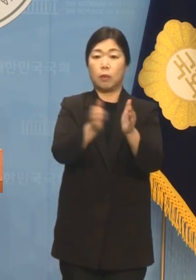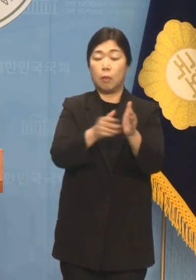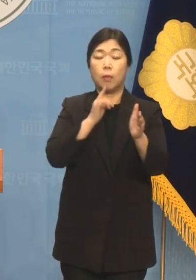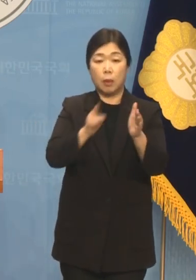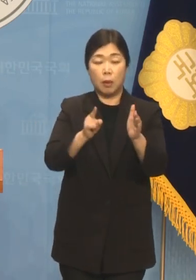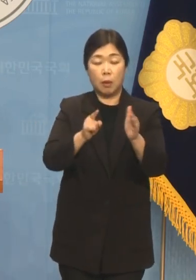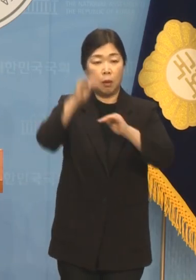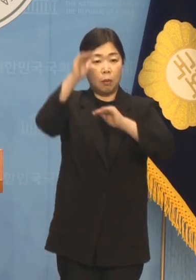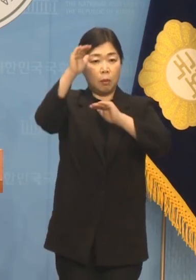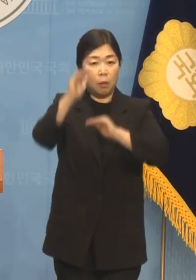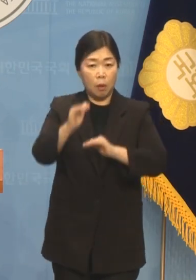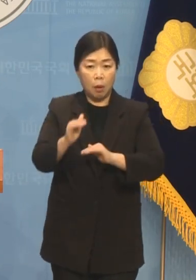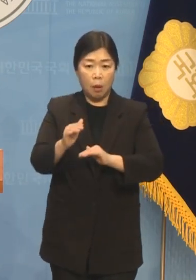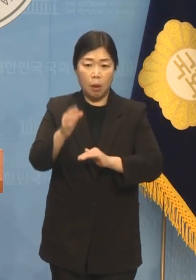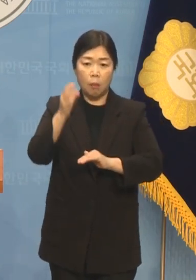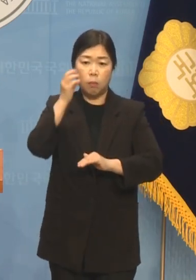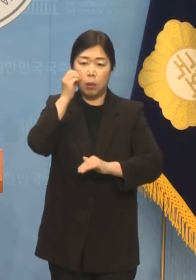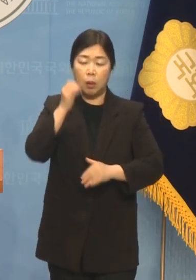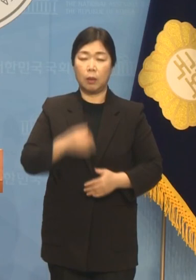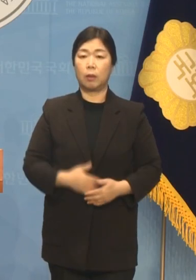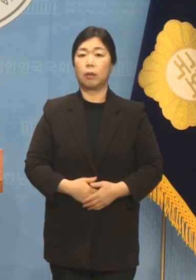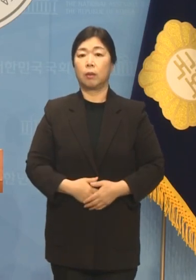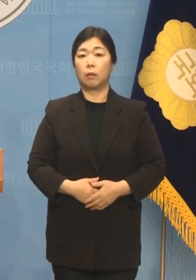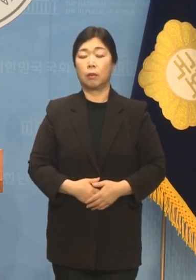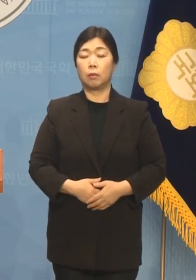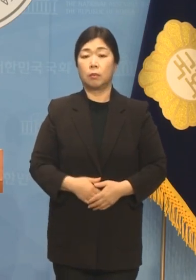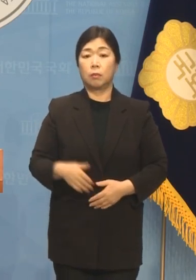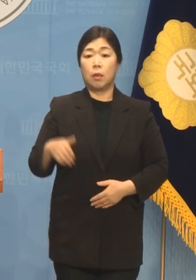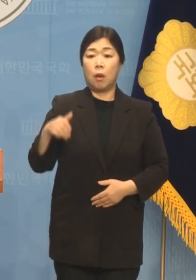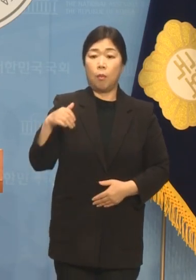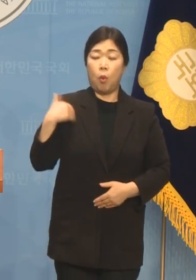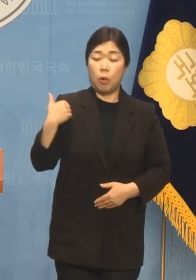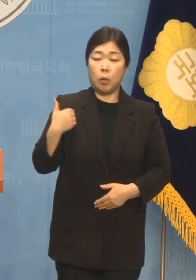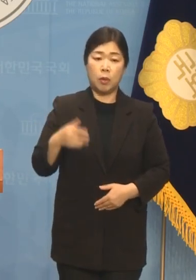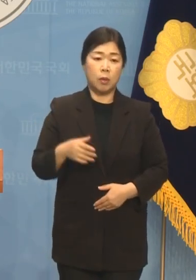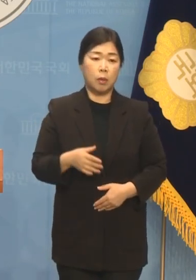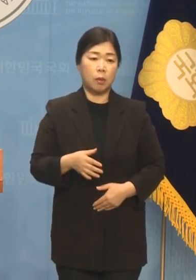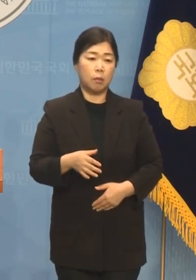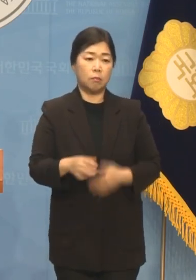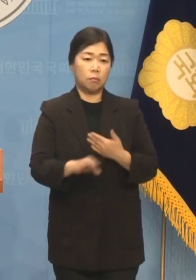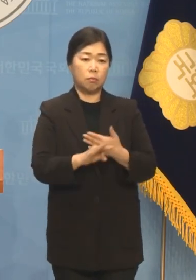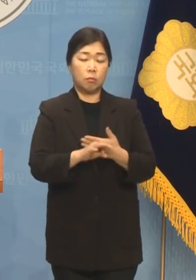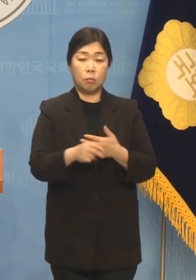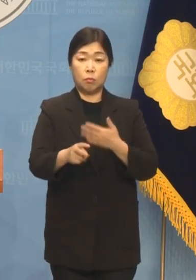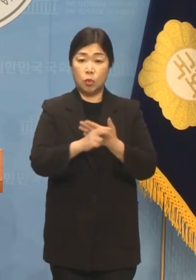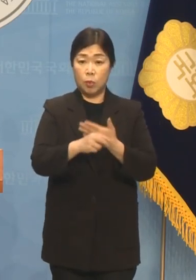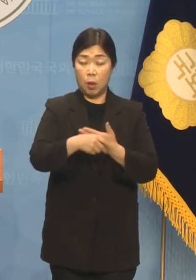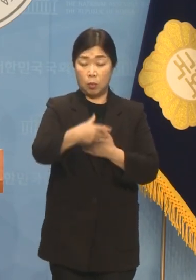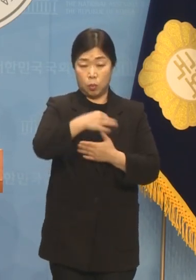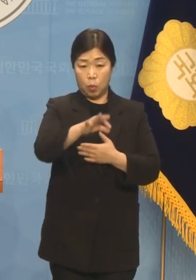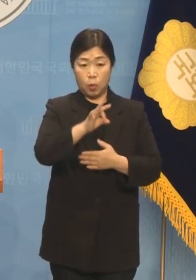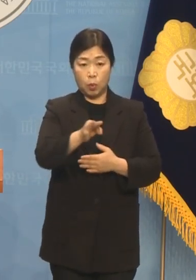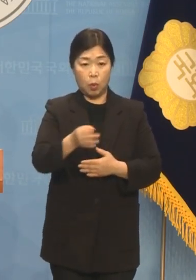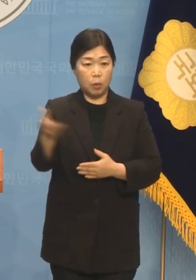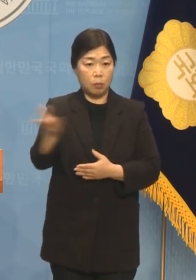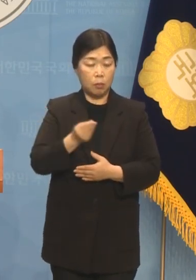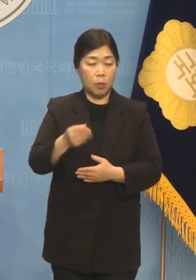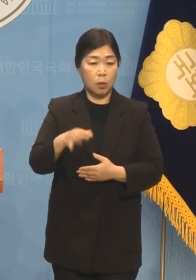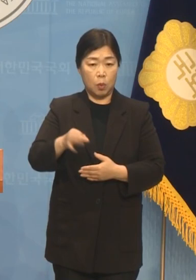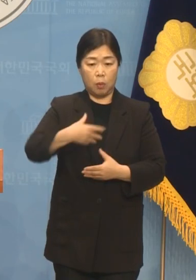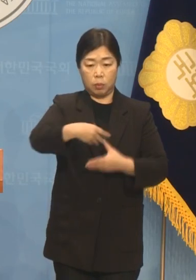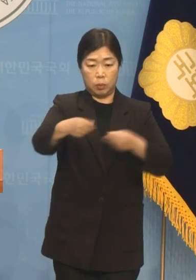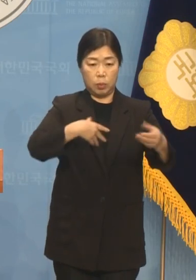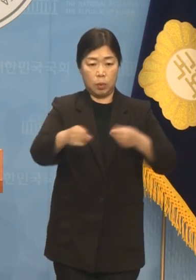너무 황당합니다. 알지도 못하는 대부업자에게 다짜고짜 1억 원을 요구한다는 것이 과연